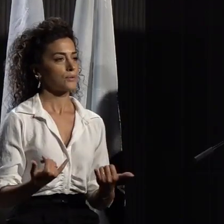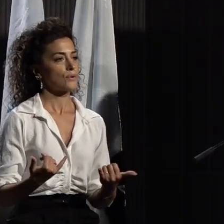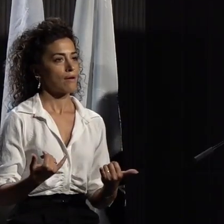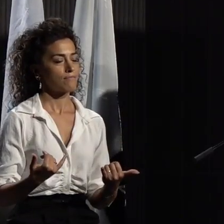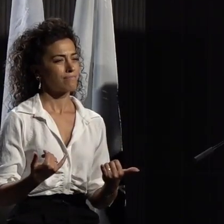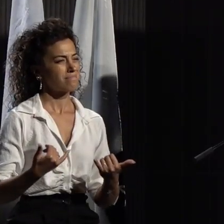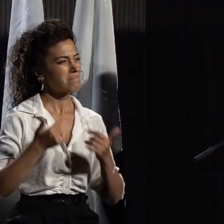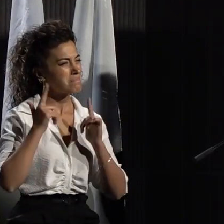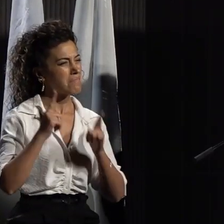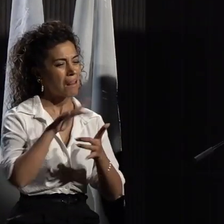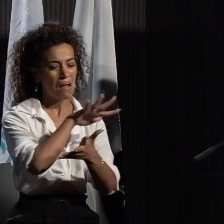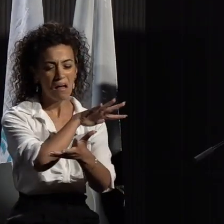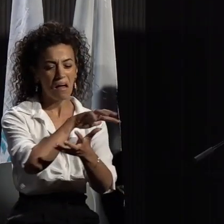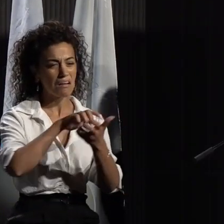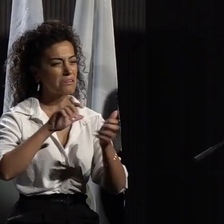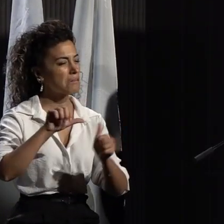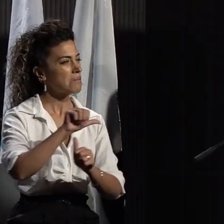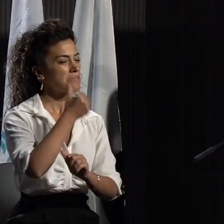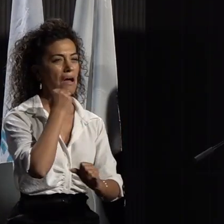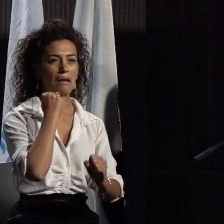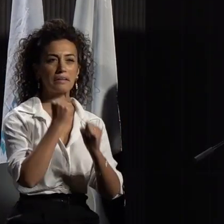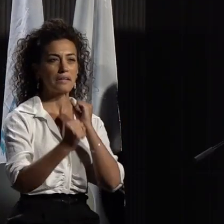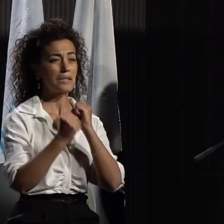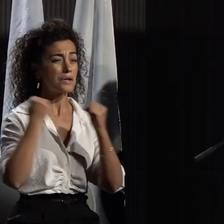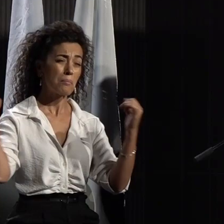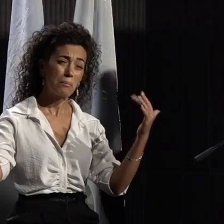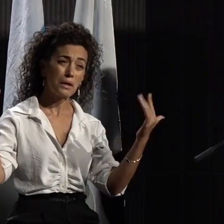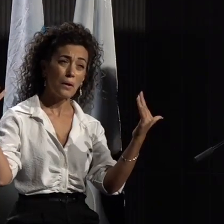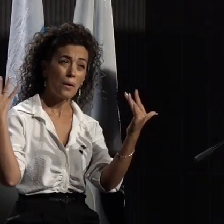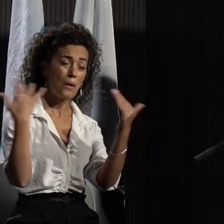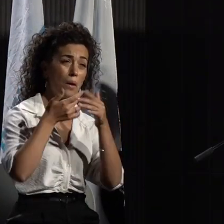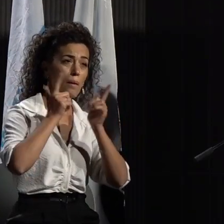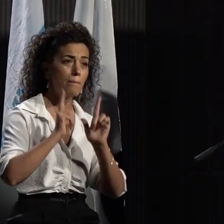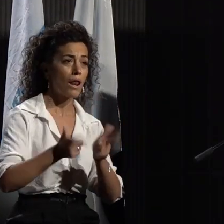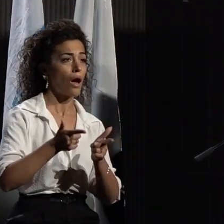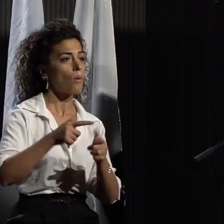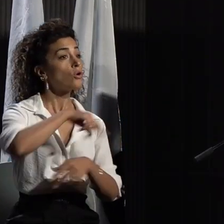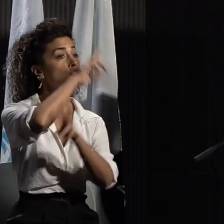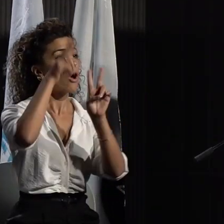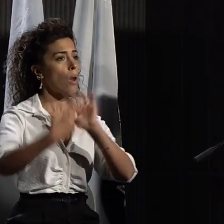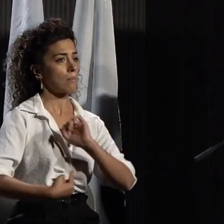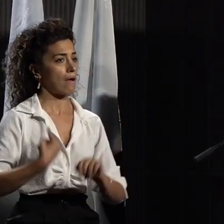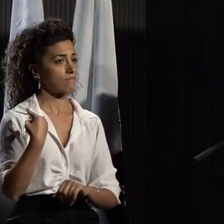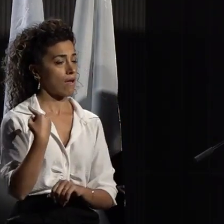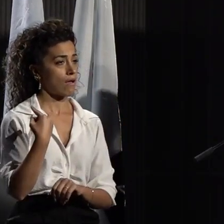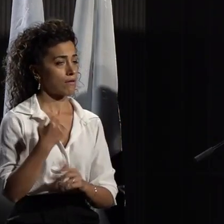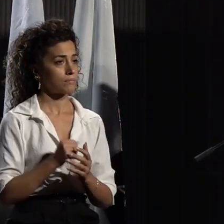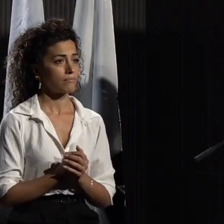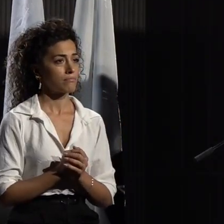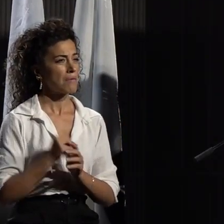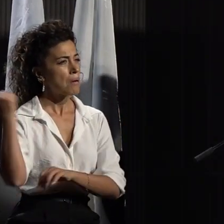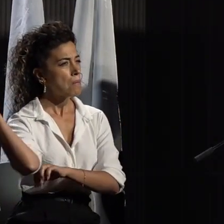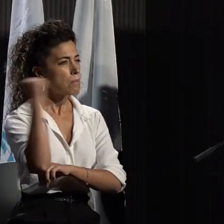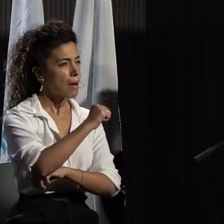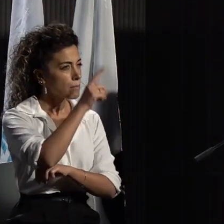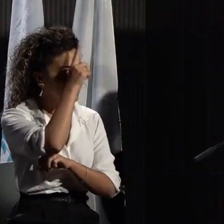המלחמה הרסנית והקובה מדם מכל המלחמות שידעה האנושות הניצחון על